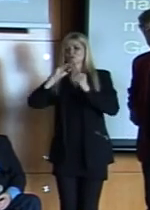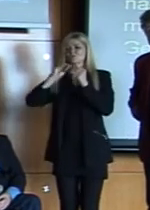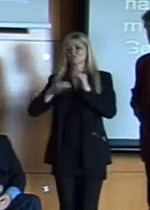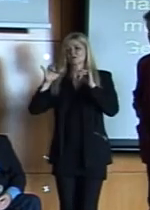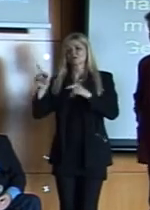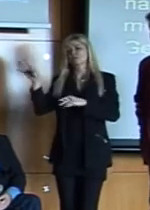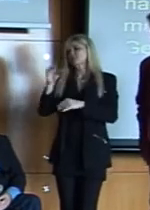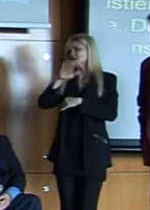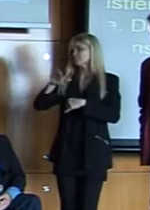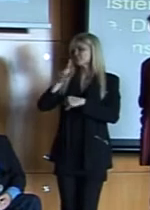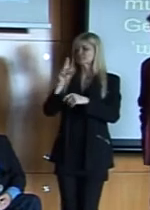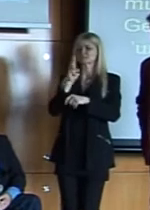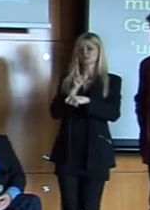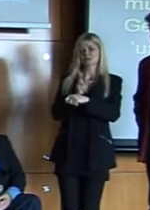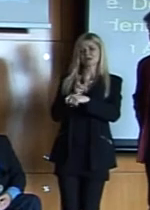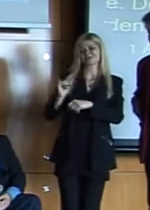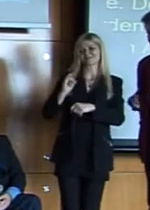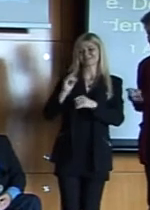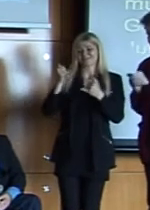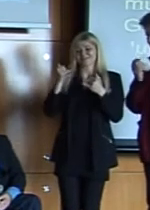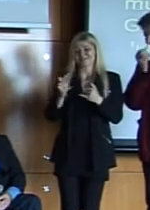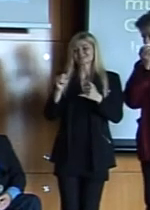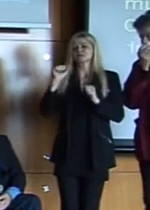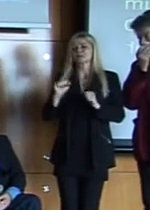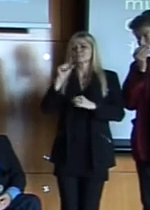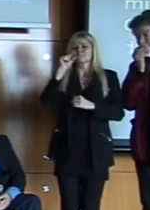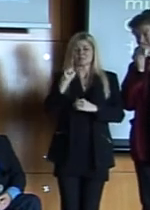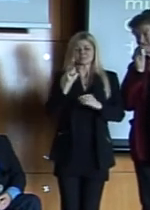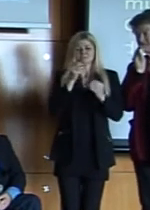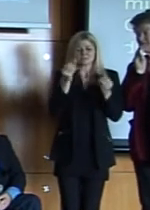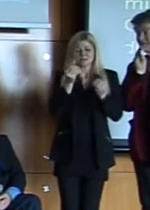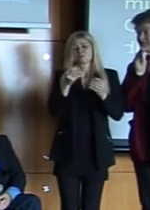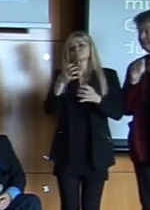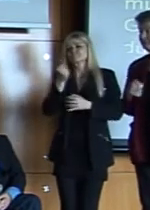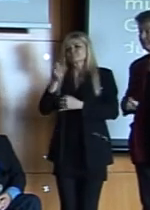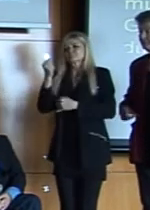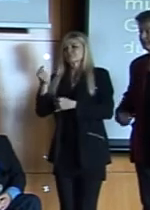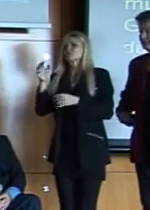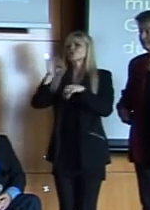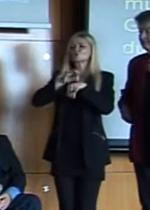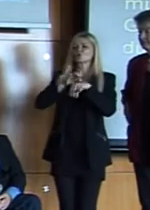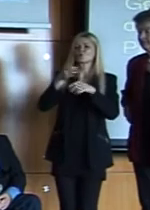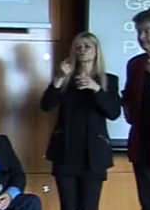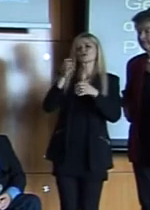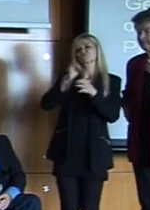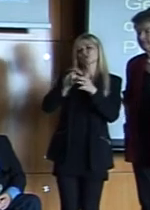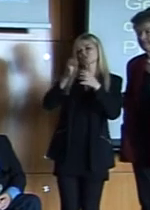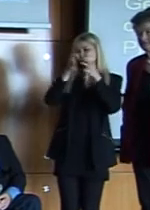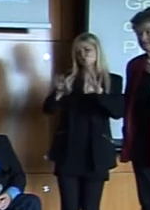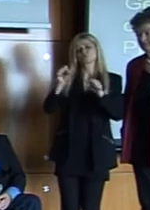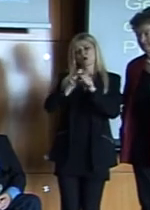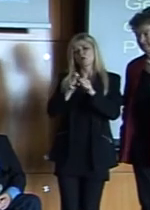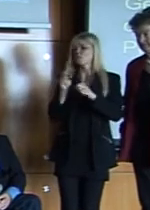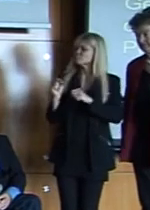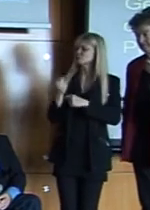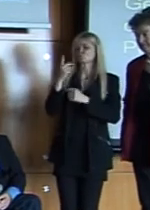Gesundheitsreferat, zumindest partiell manche Dinge erreichen konnten. Dr. Franz Dotter hat sich da insbesondere eingesetzt. Ich glaube,